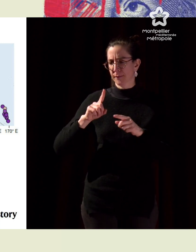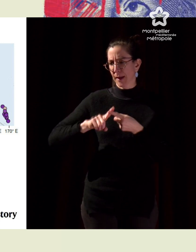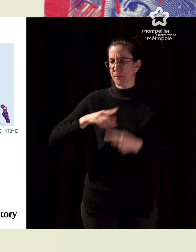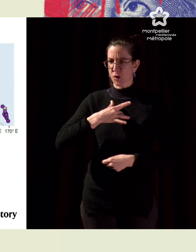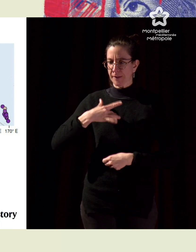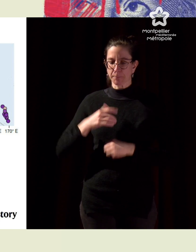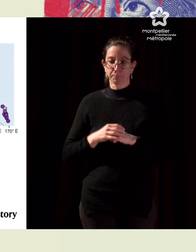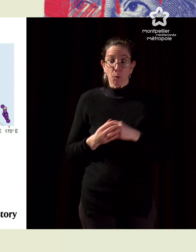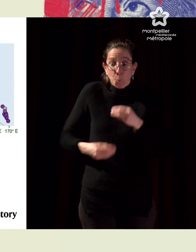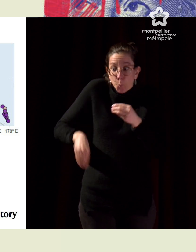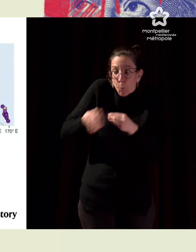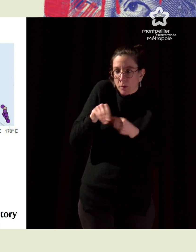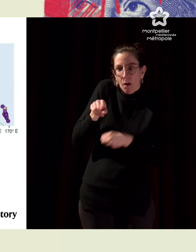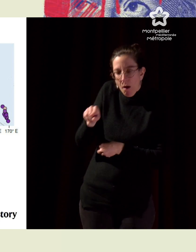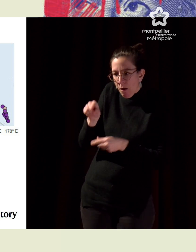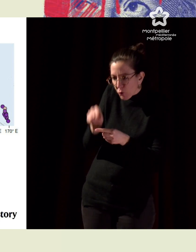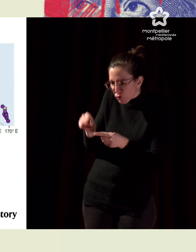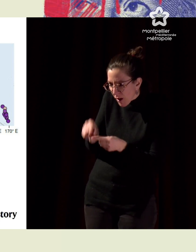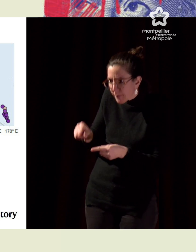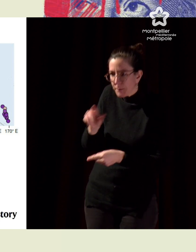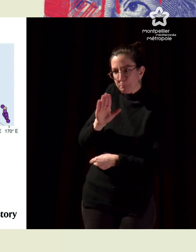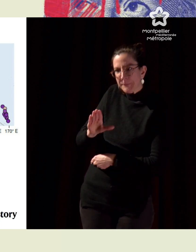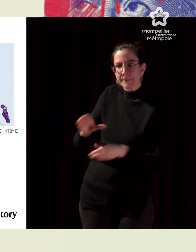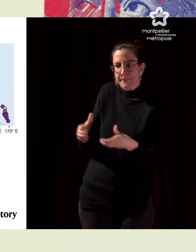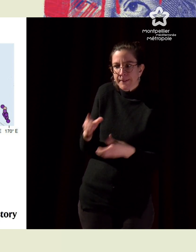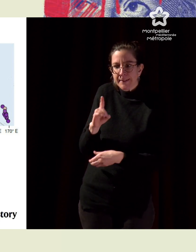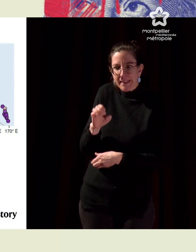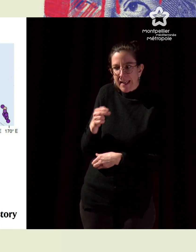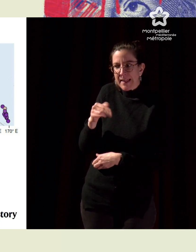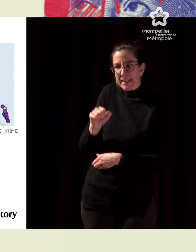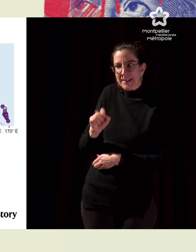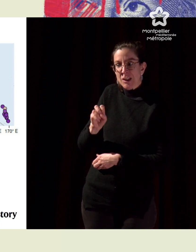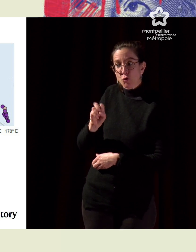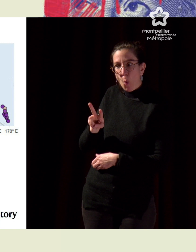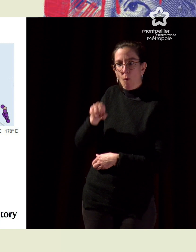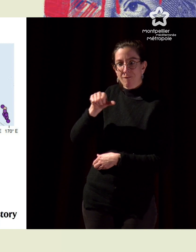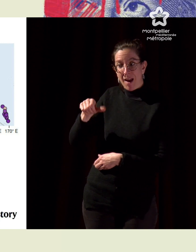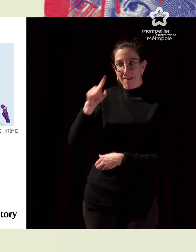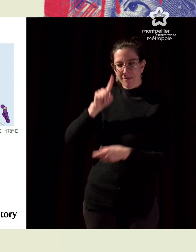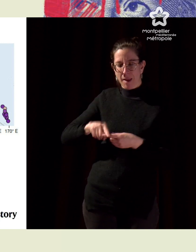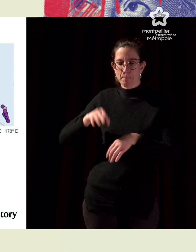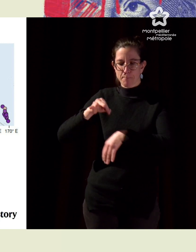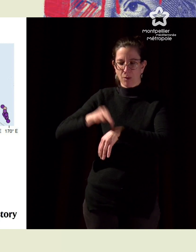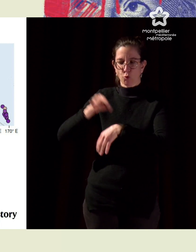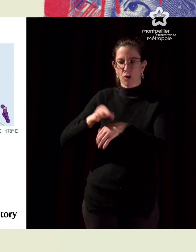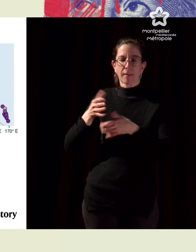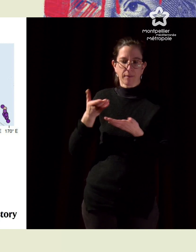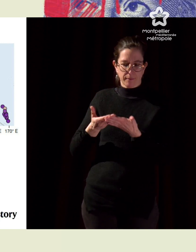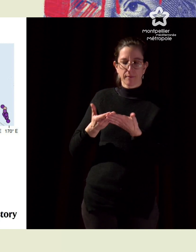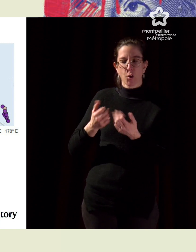surtout jouer dans l'adaptation aux pathogènes. Visiblement, la partie denisovienne qui a été